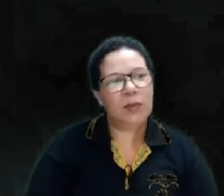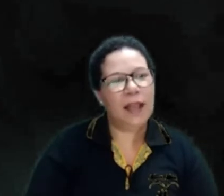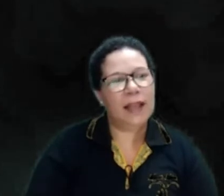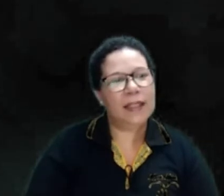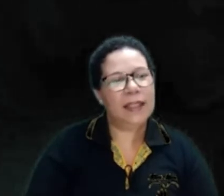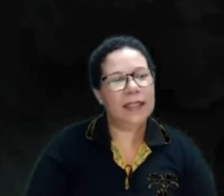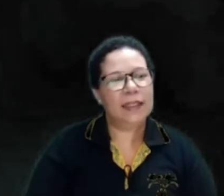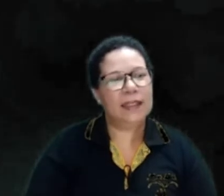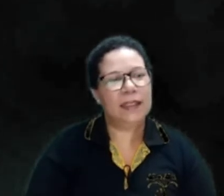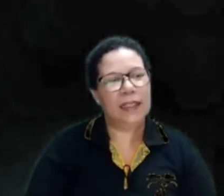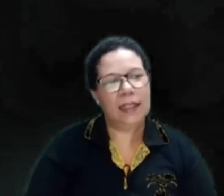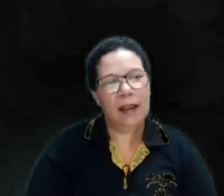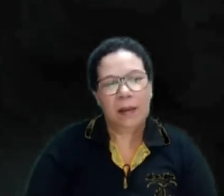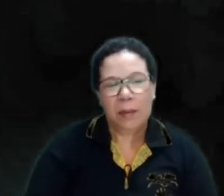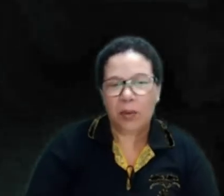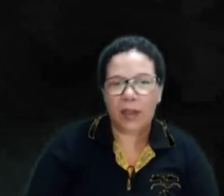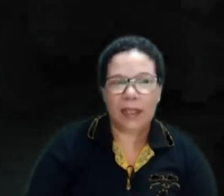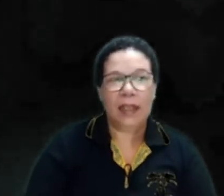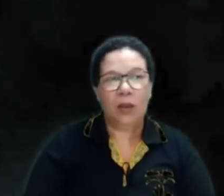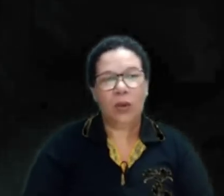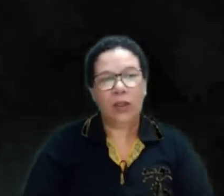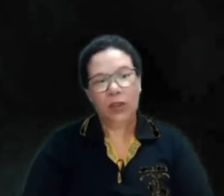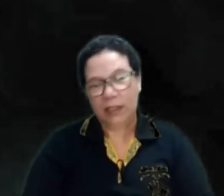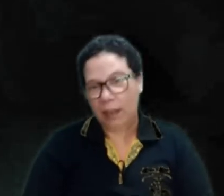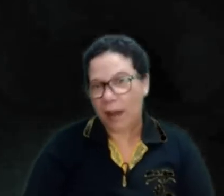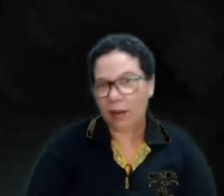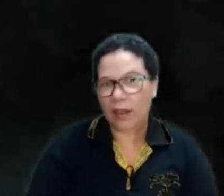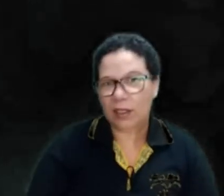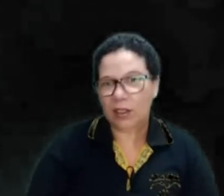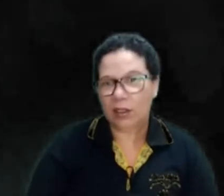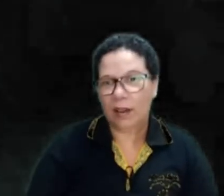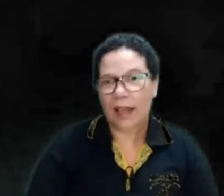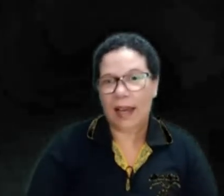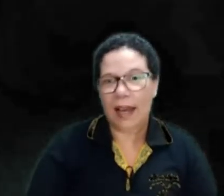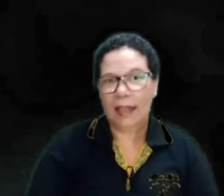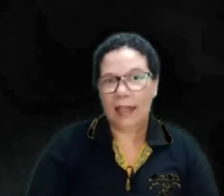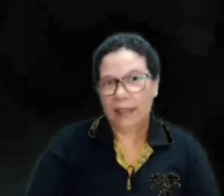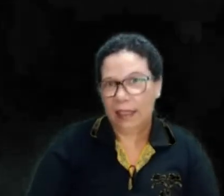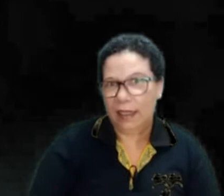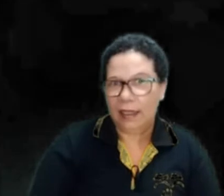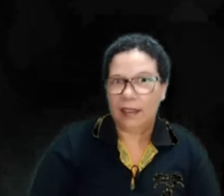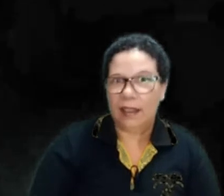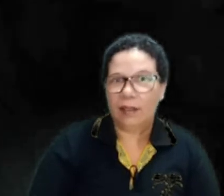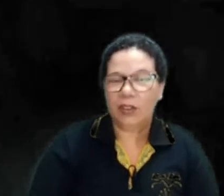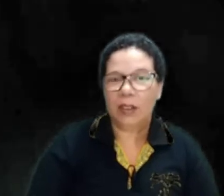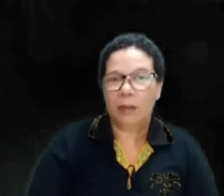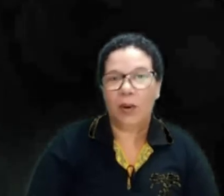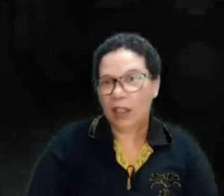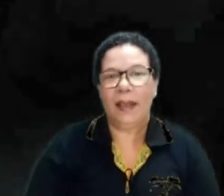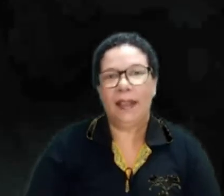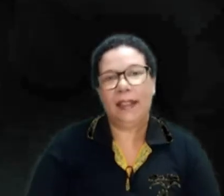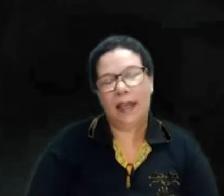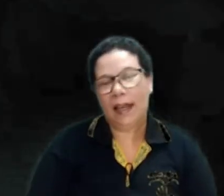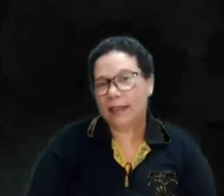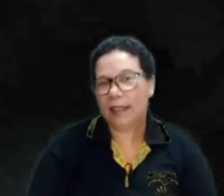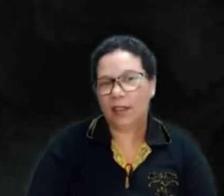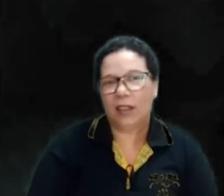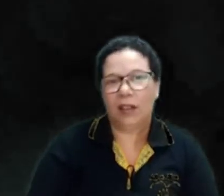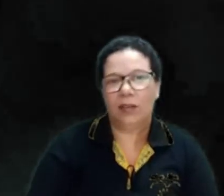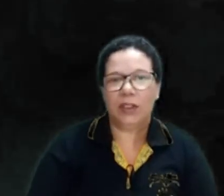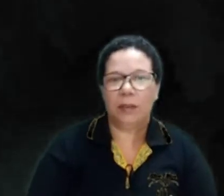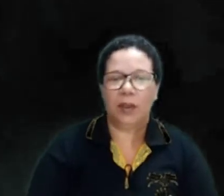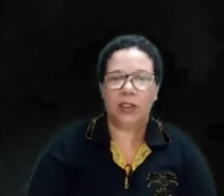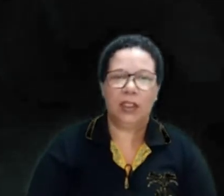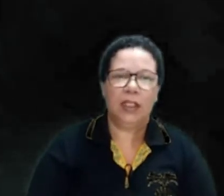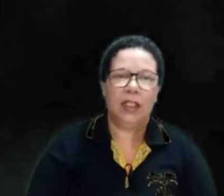mas vamos marcar aqui essa terceira, porque quando você marca uma questão errada, né, você pode dar um feedback a essa